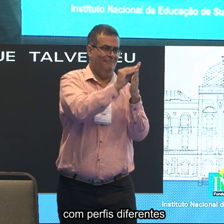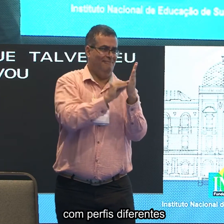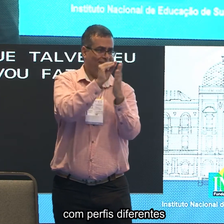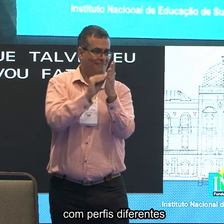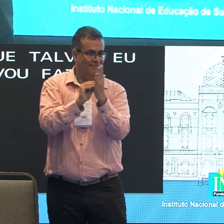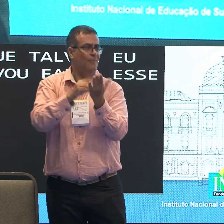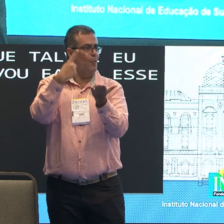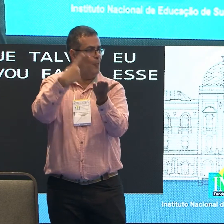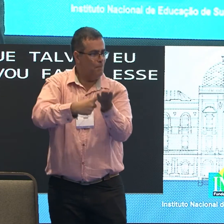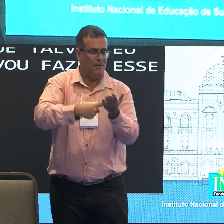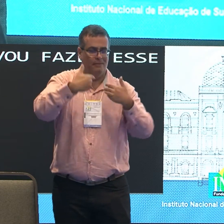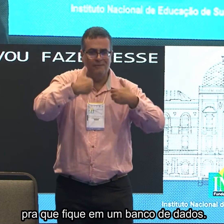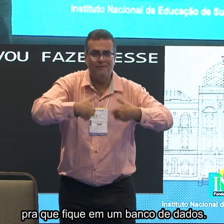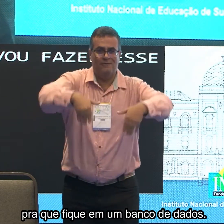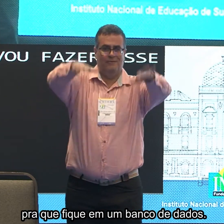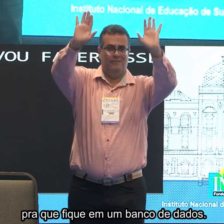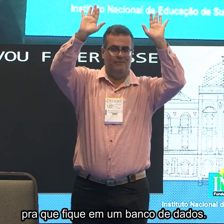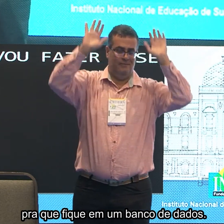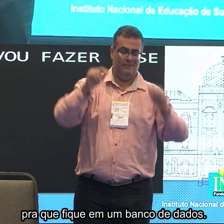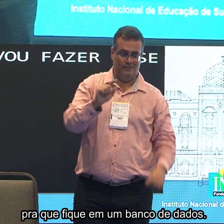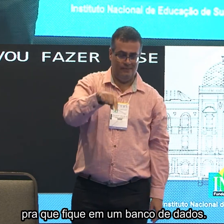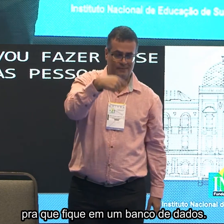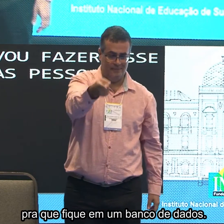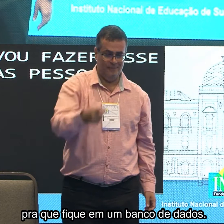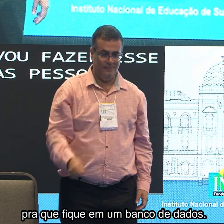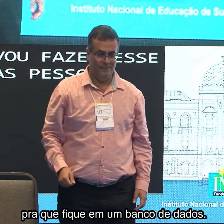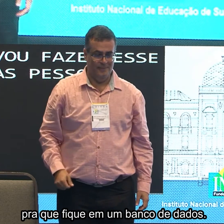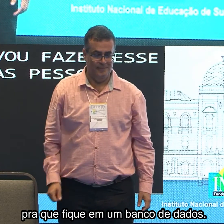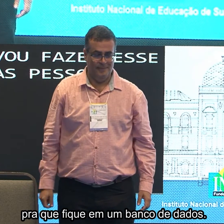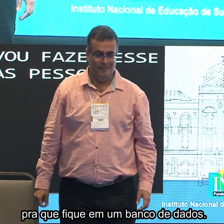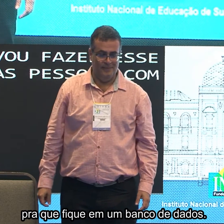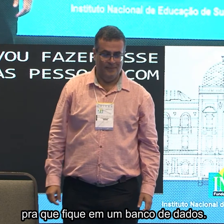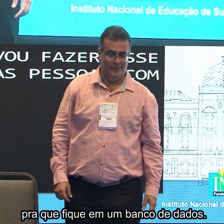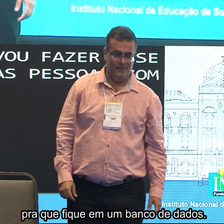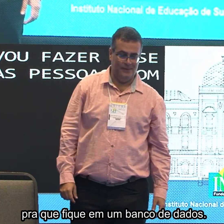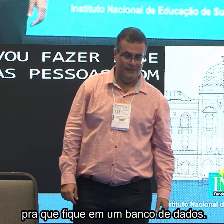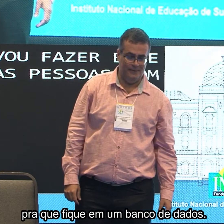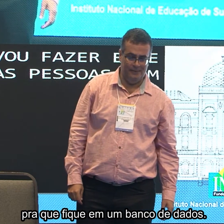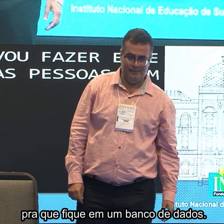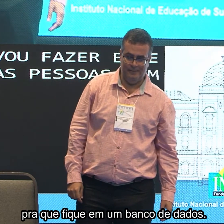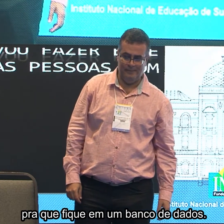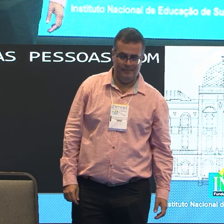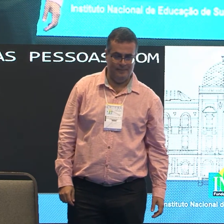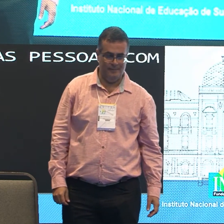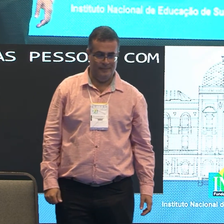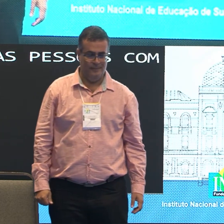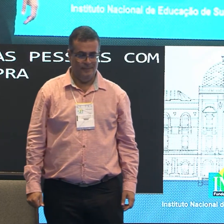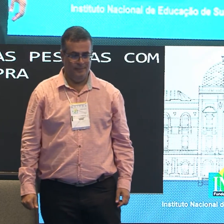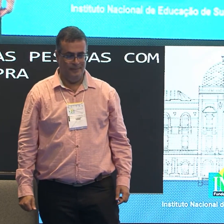diferentes para que fique em um banco de dados.